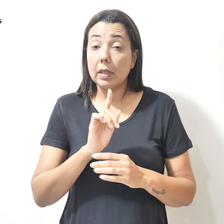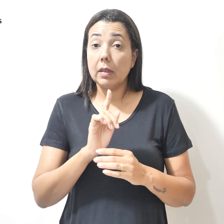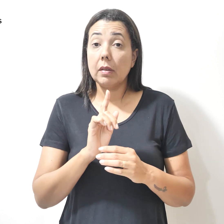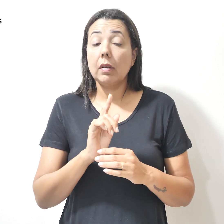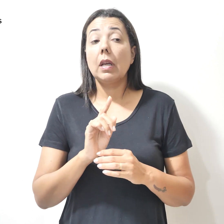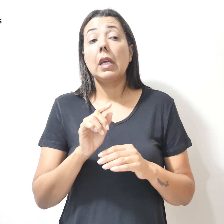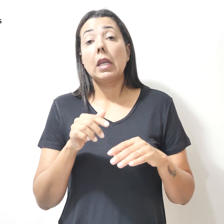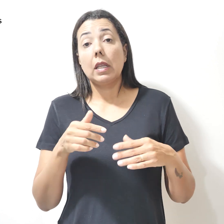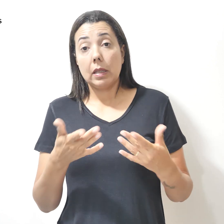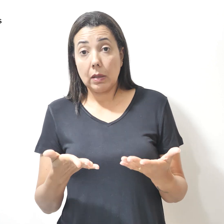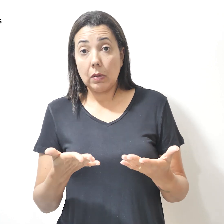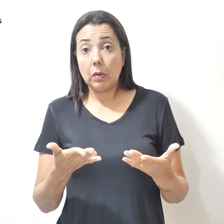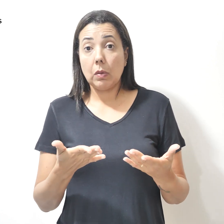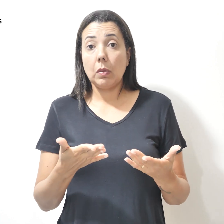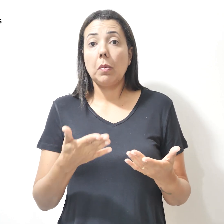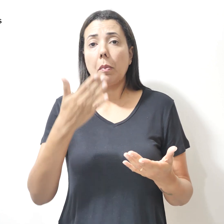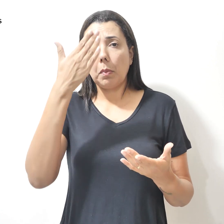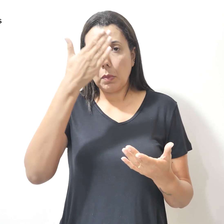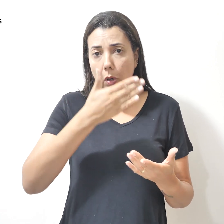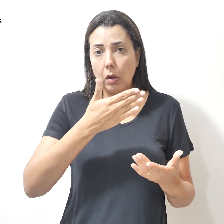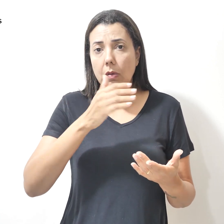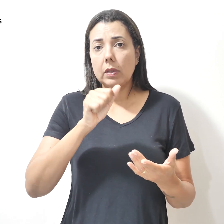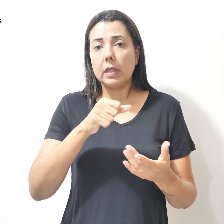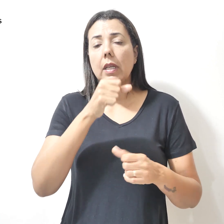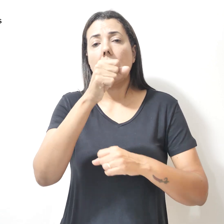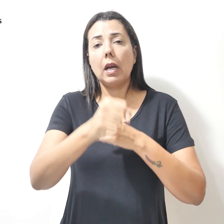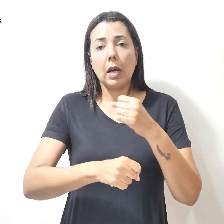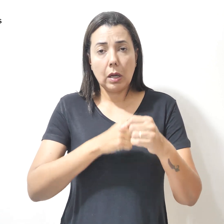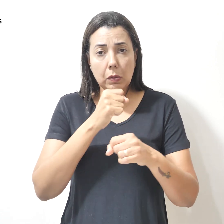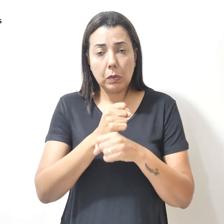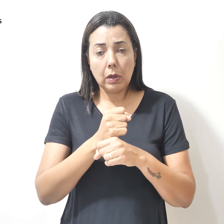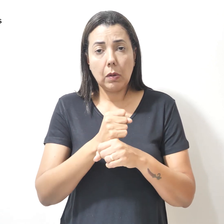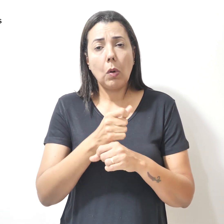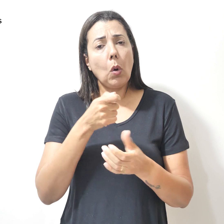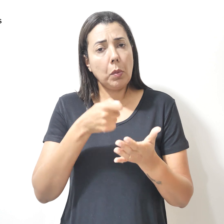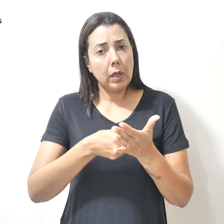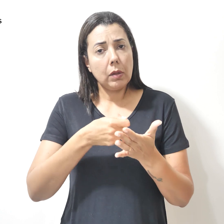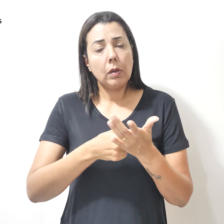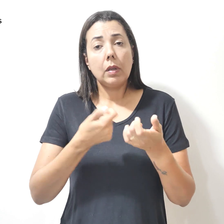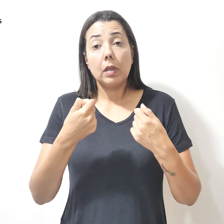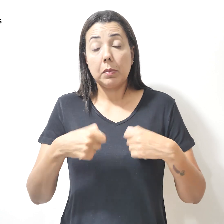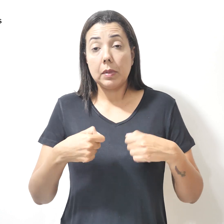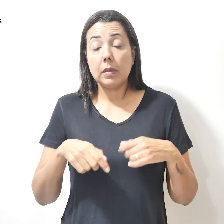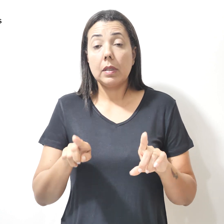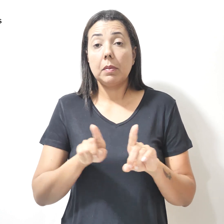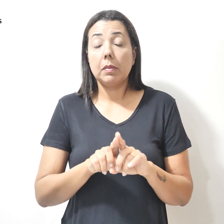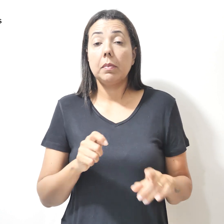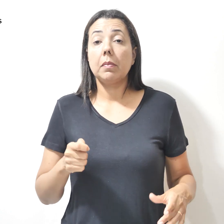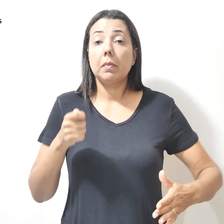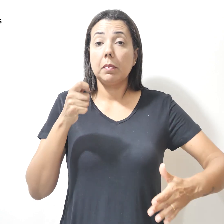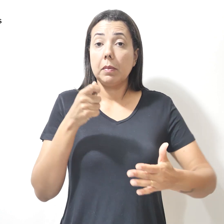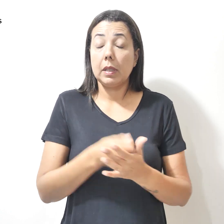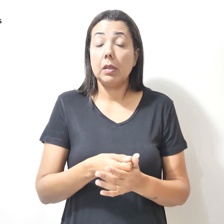que é uma comprovação anual obrigatória e necessária para o pagamento regular de